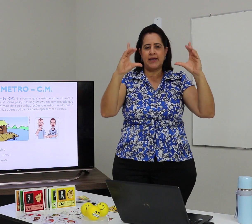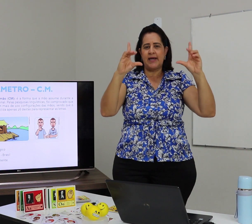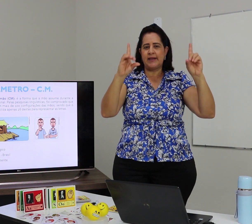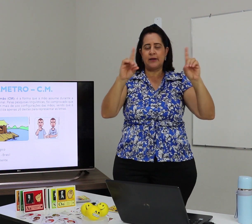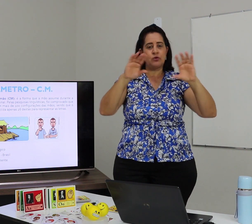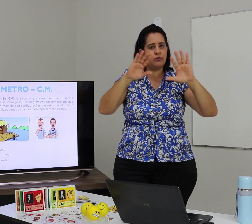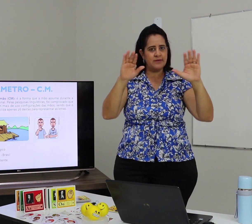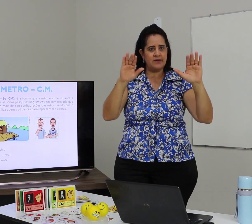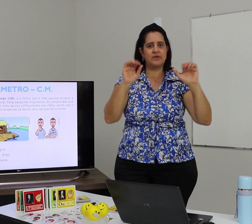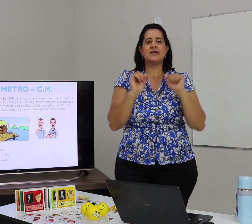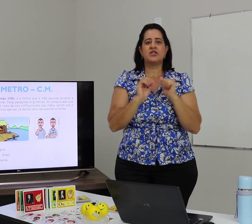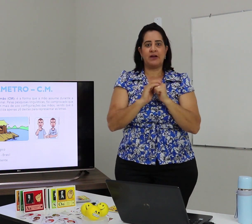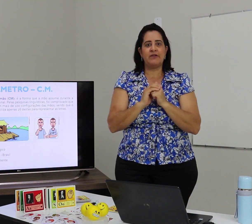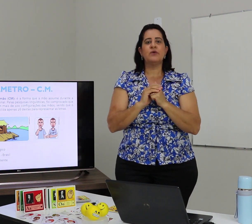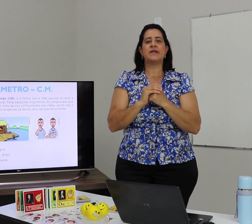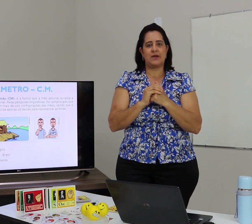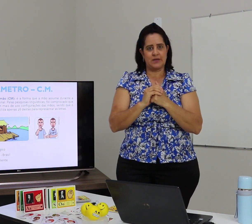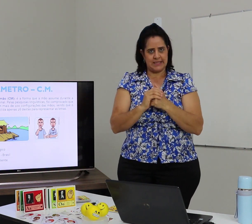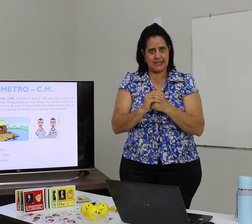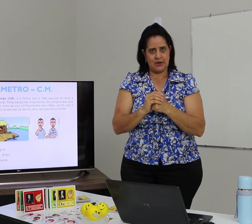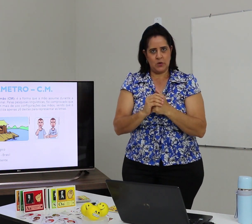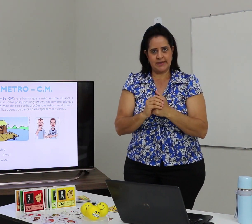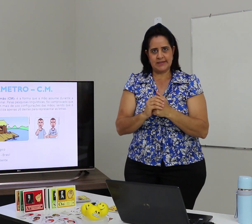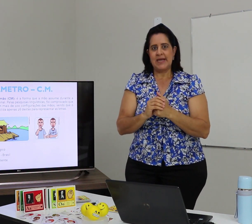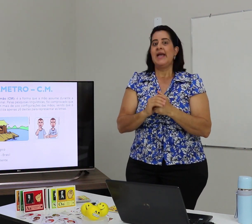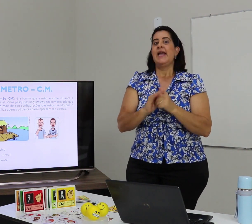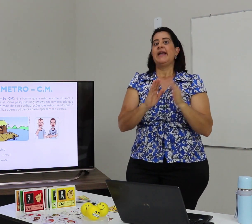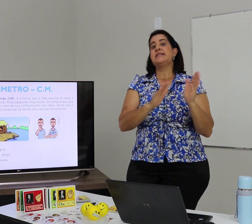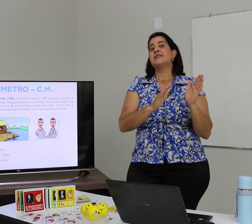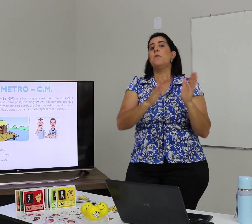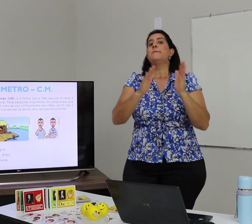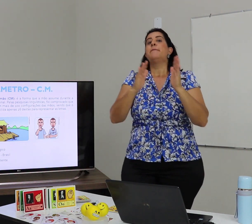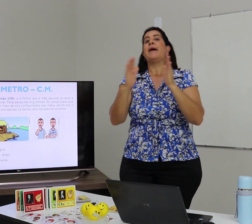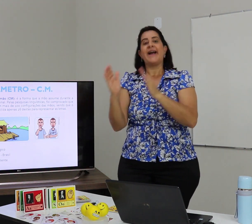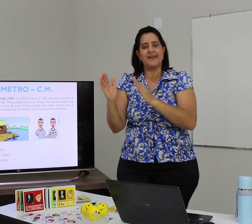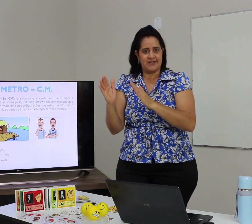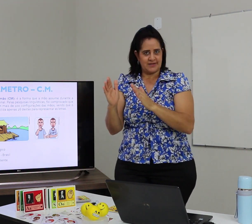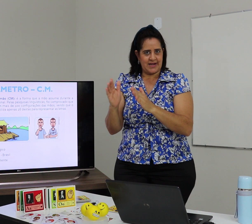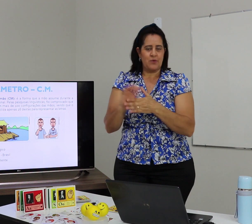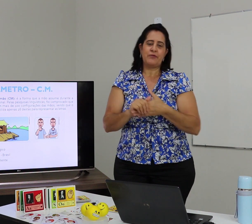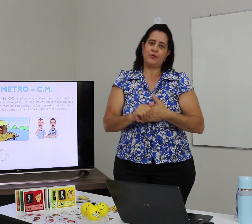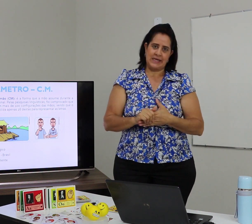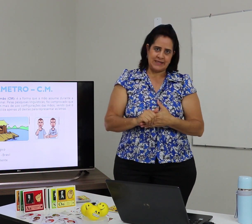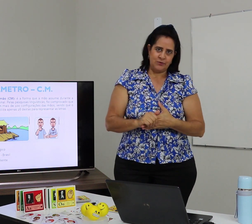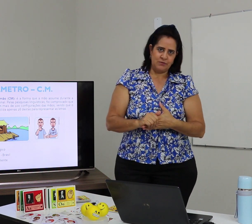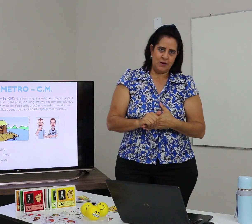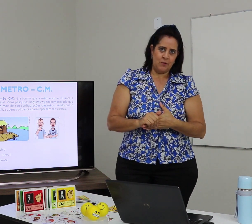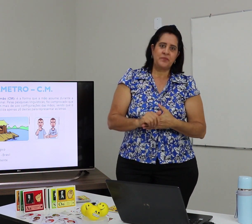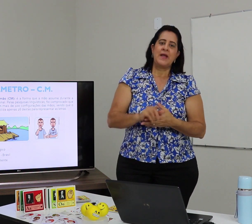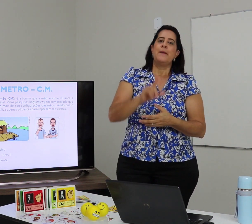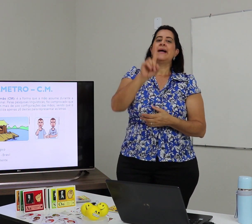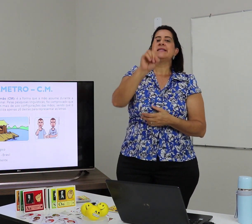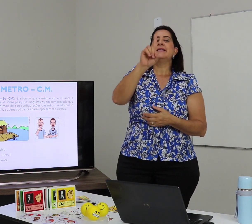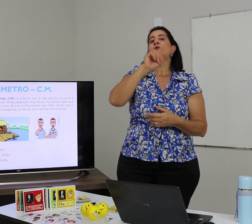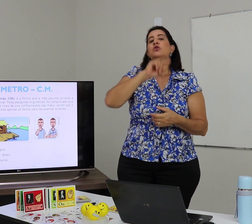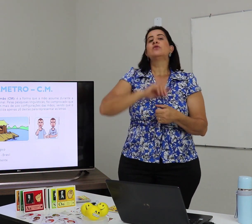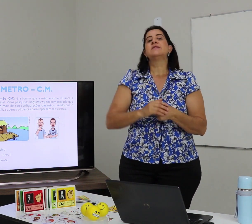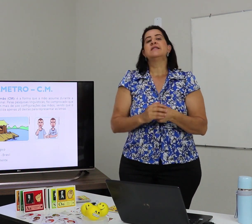C, D, tudo isso que você já viu nas aulas anteriores, eles são partes da configuração de mão. Mas nem todo sinal